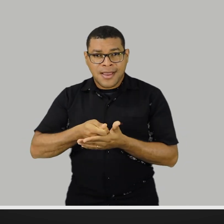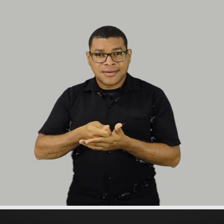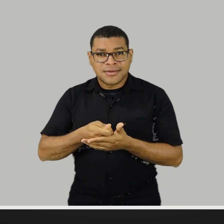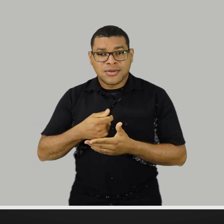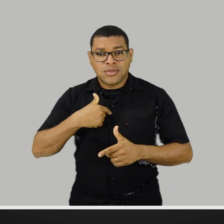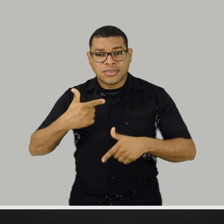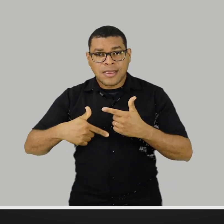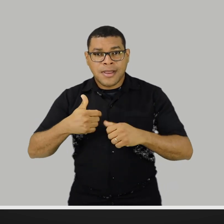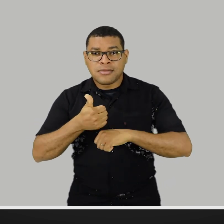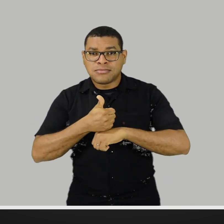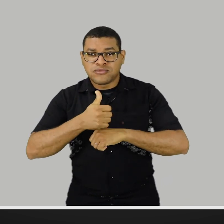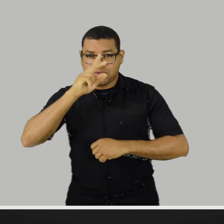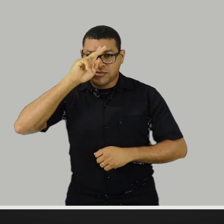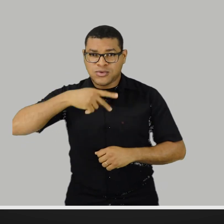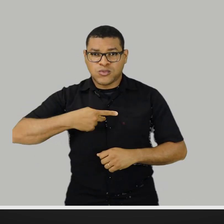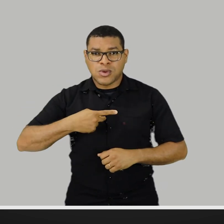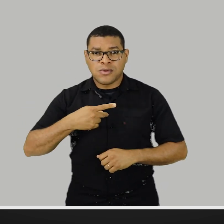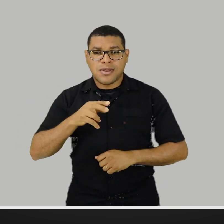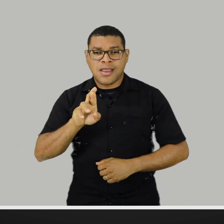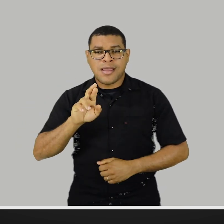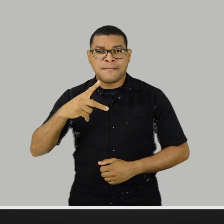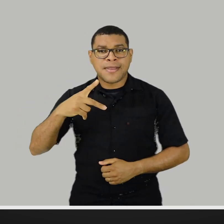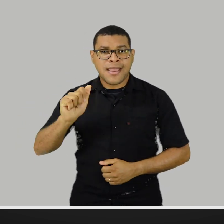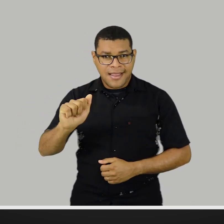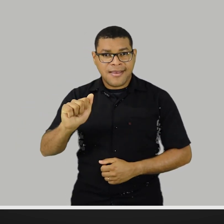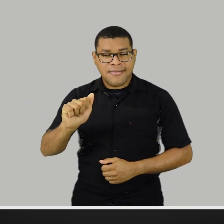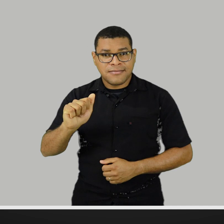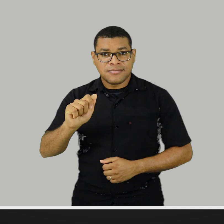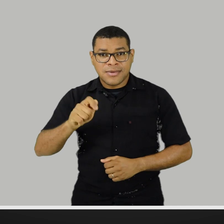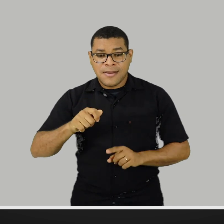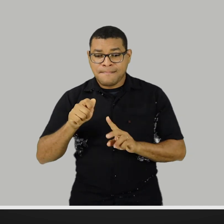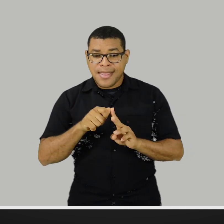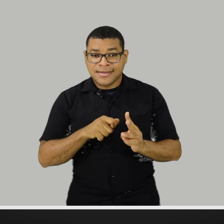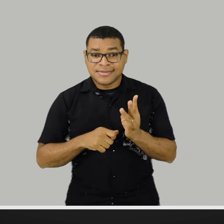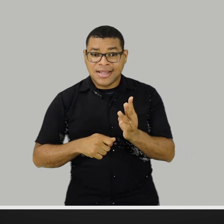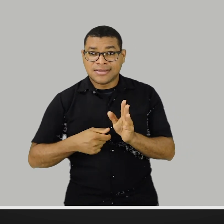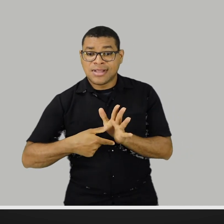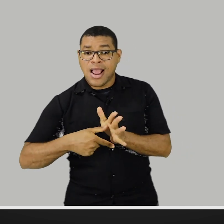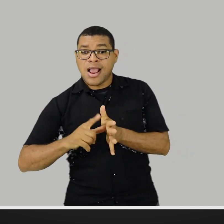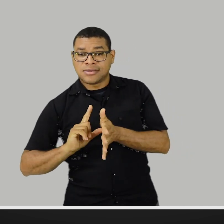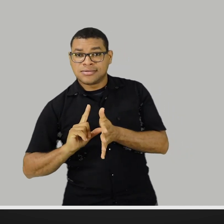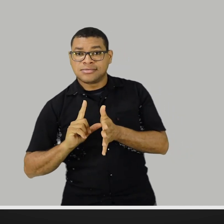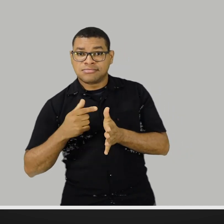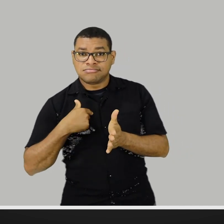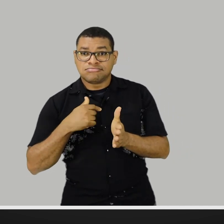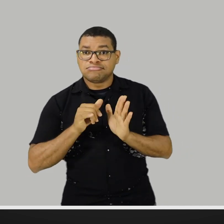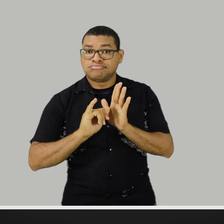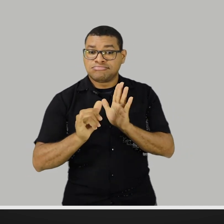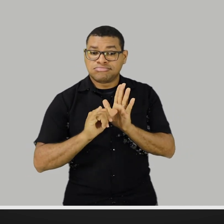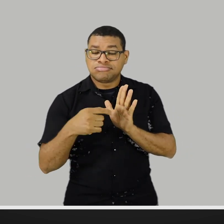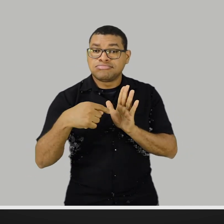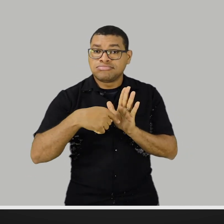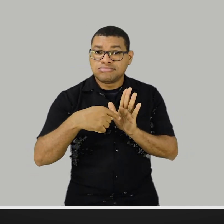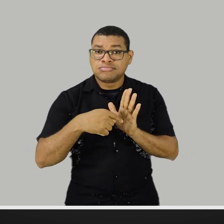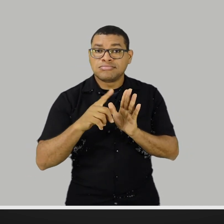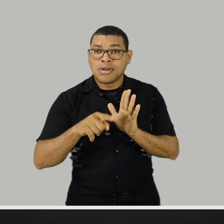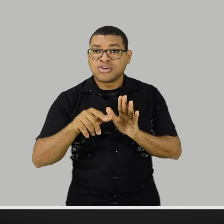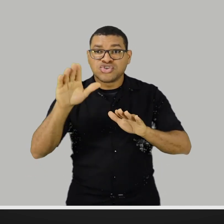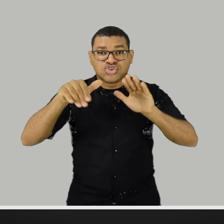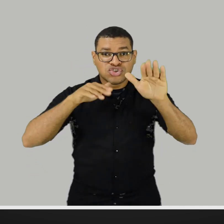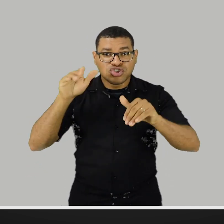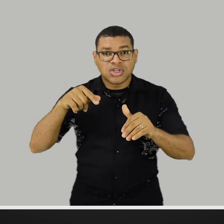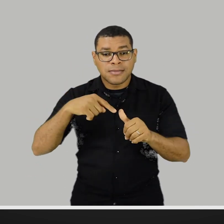consecutivos percebidos anteriores à data de publicação do edital de convocação para a